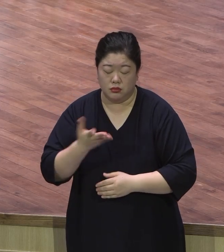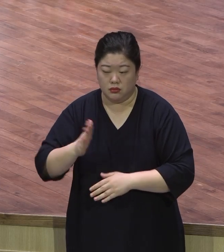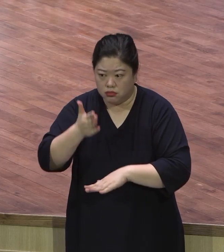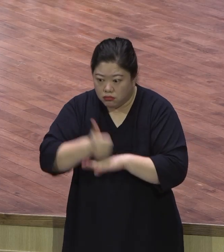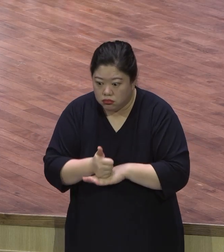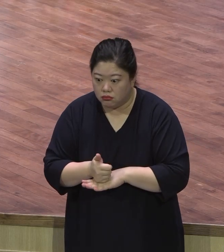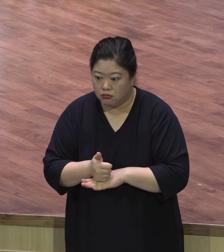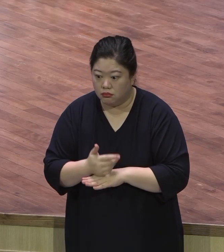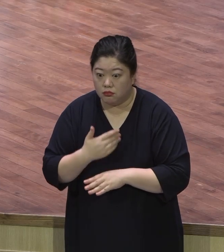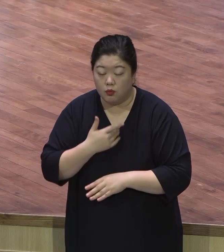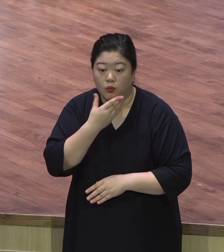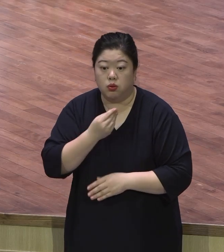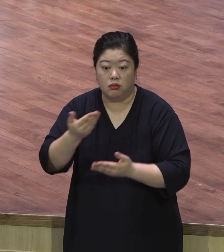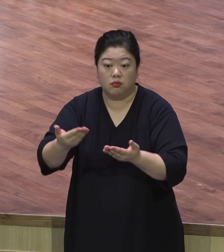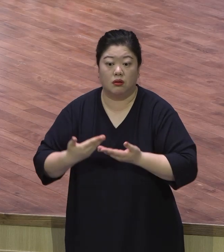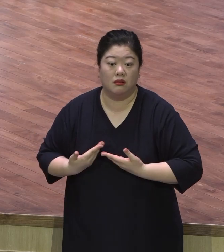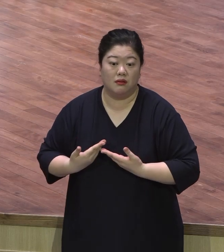장래